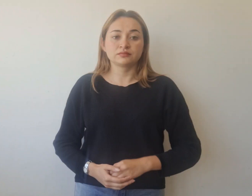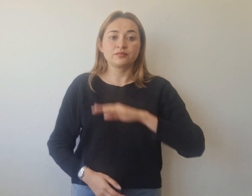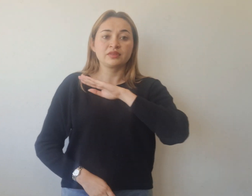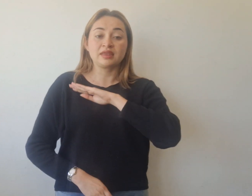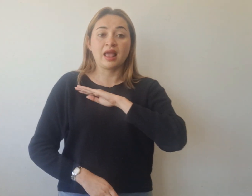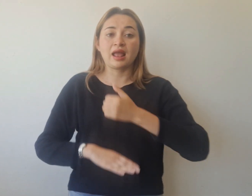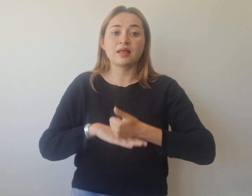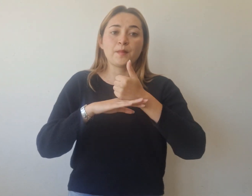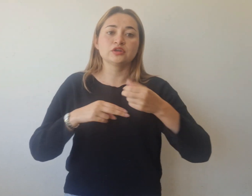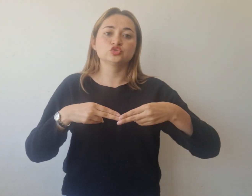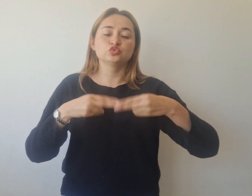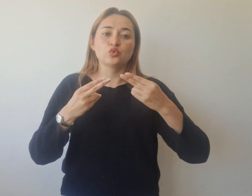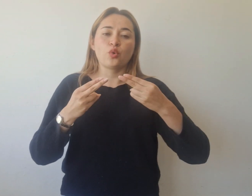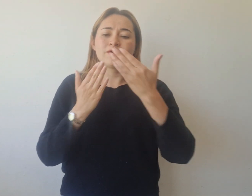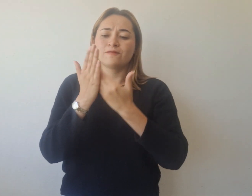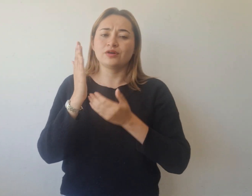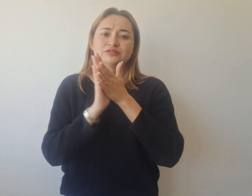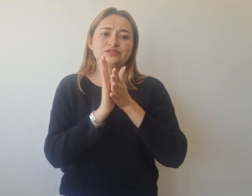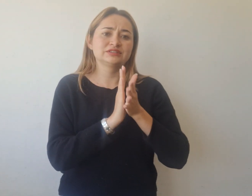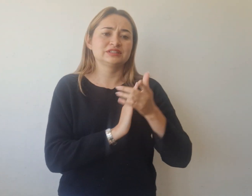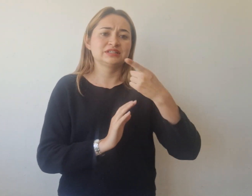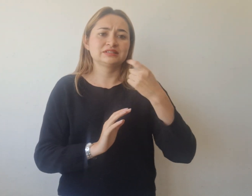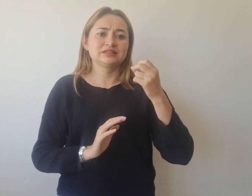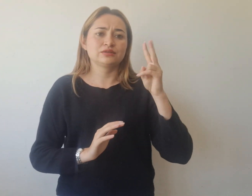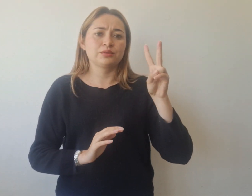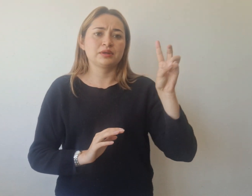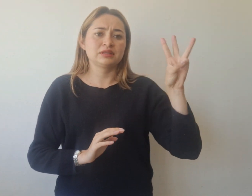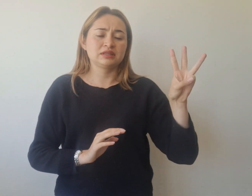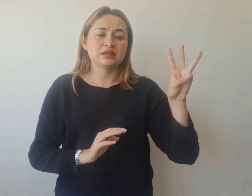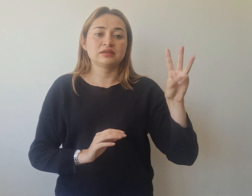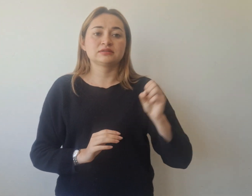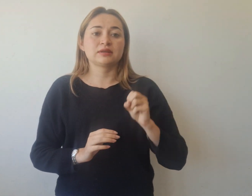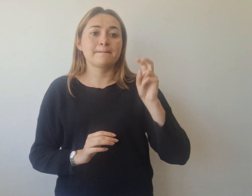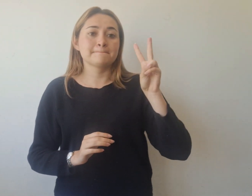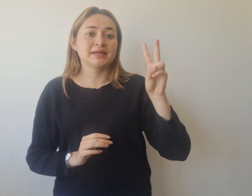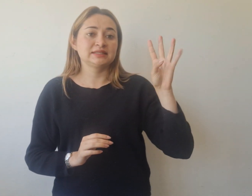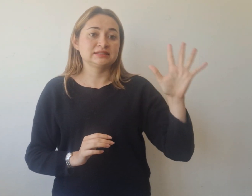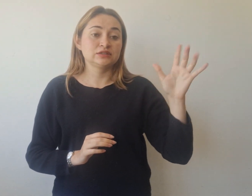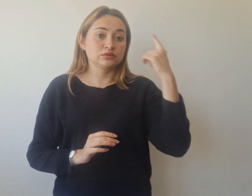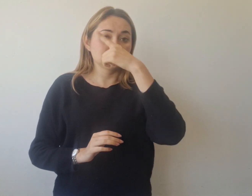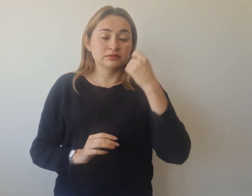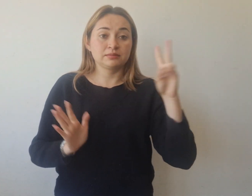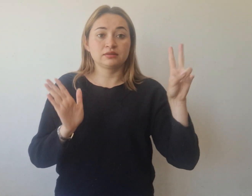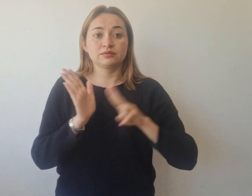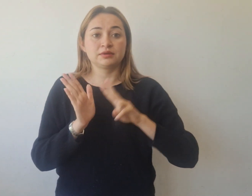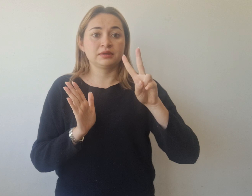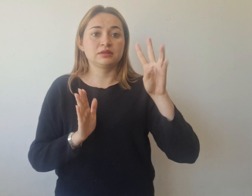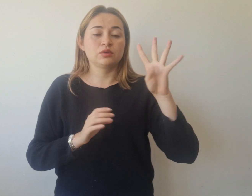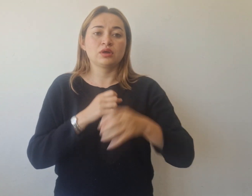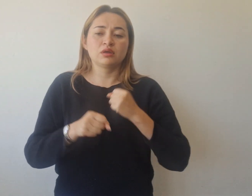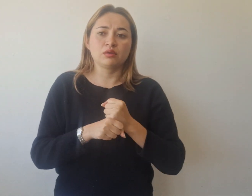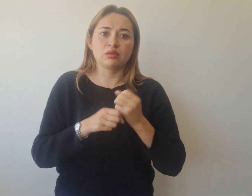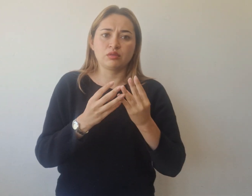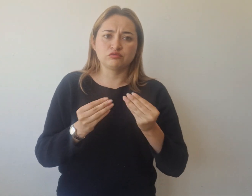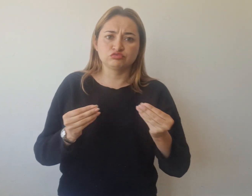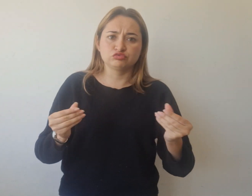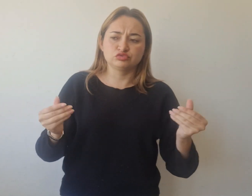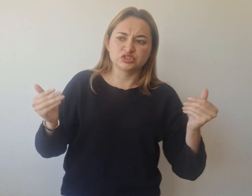normativo 123 25 de septiembre de 2024 desmantela estructura delincuencial que